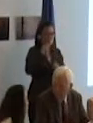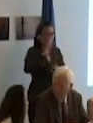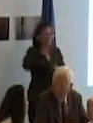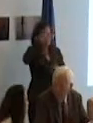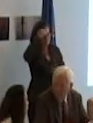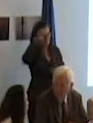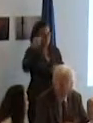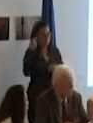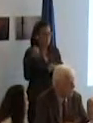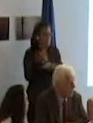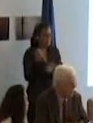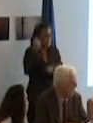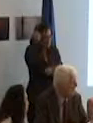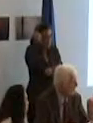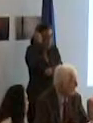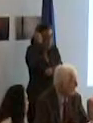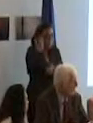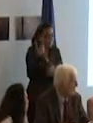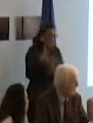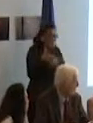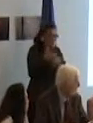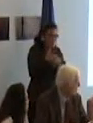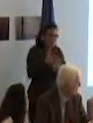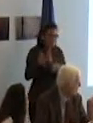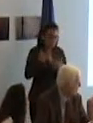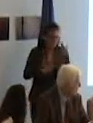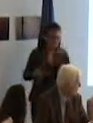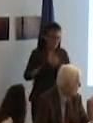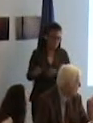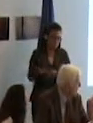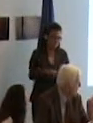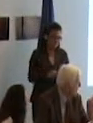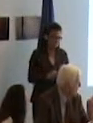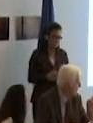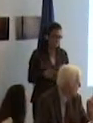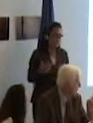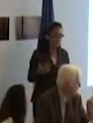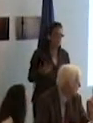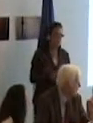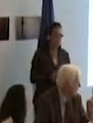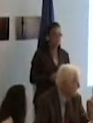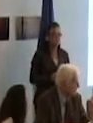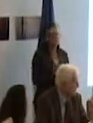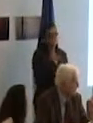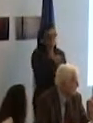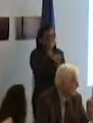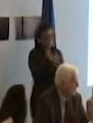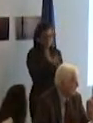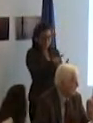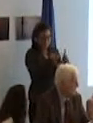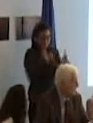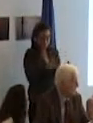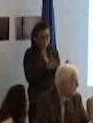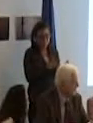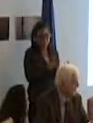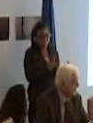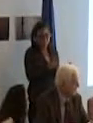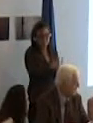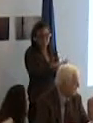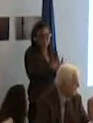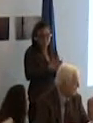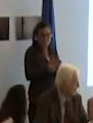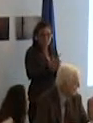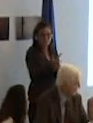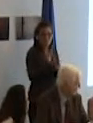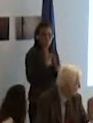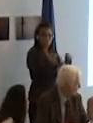inclusión desde el análisis que ustedes logran. Entonces creería que es importante tratar de relacionar cómo se está trabajando el asunto